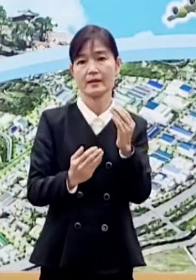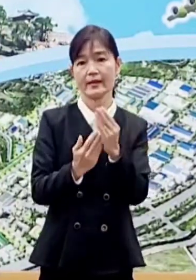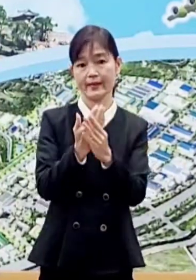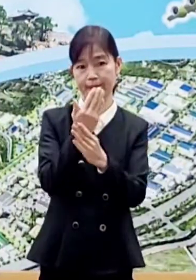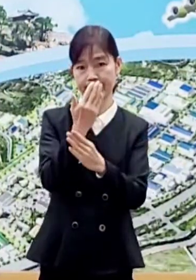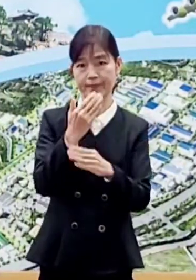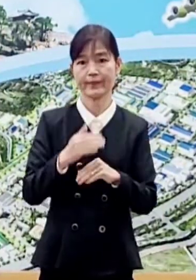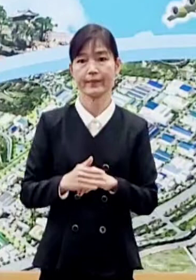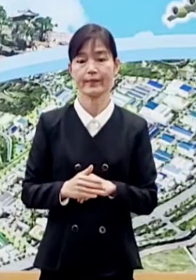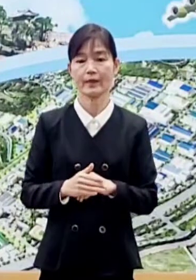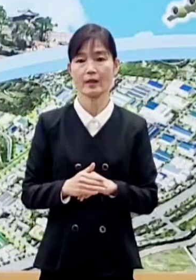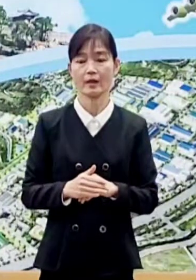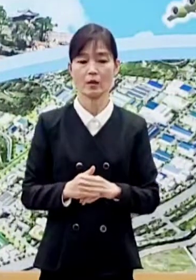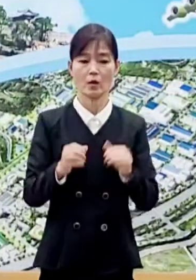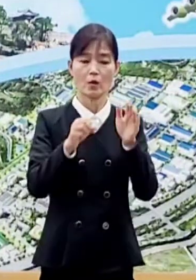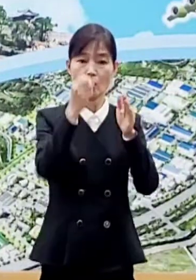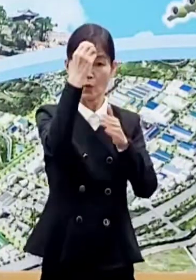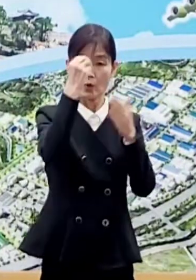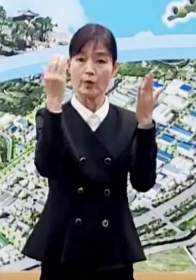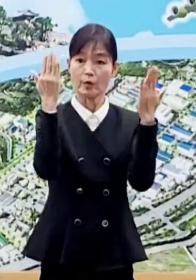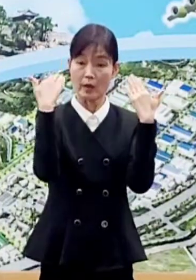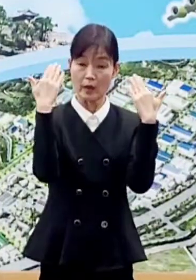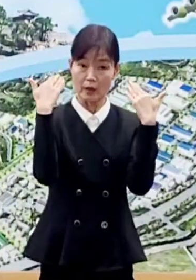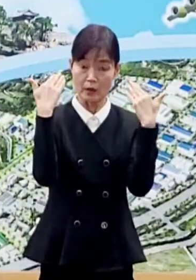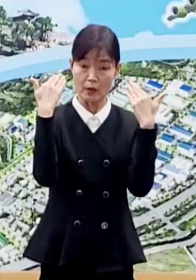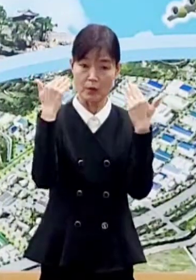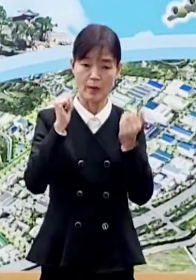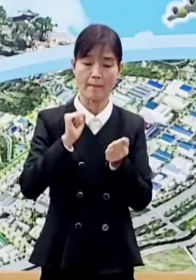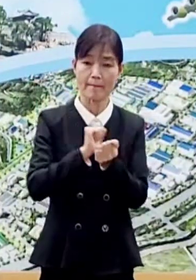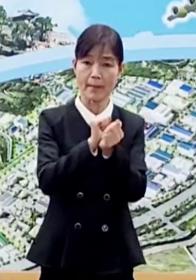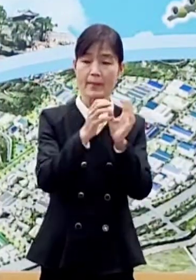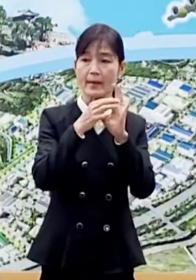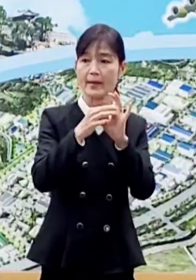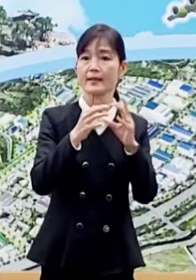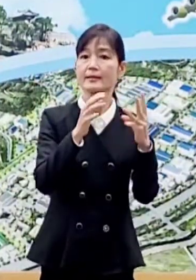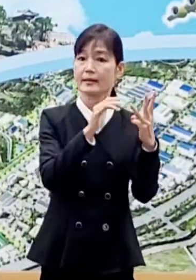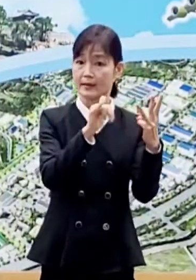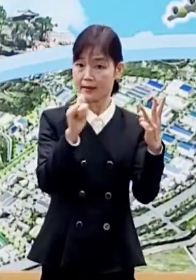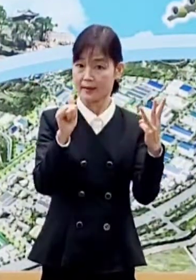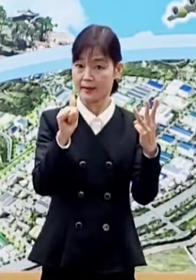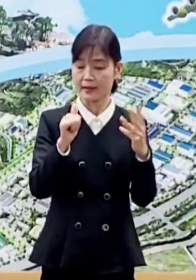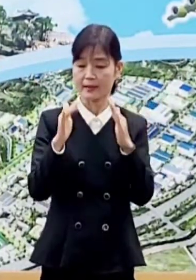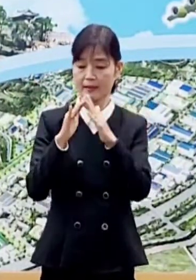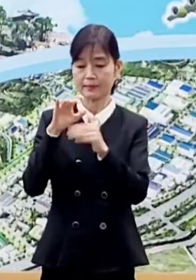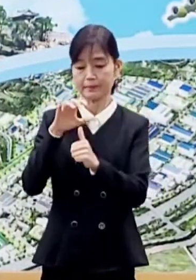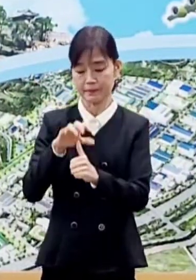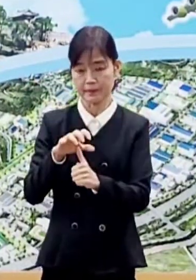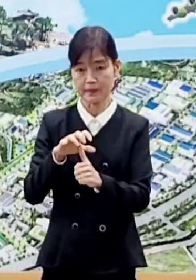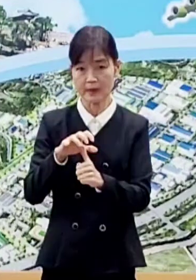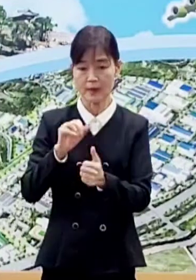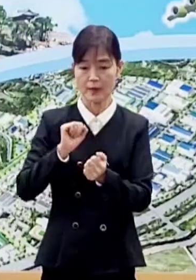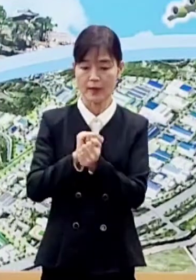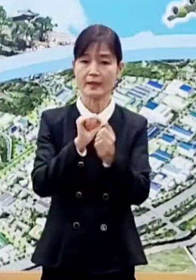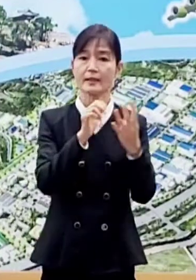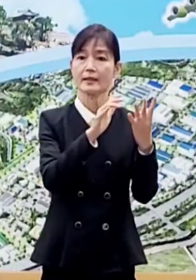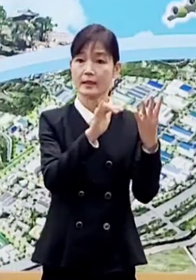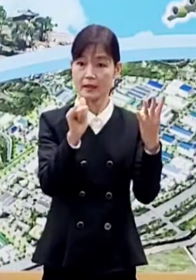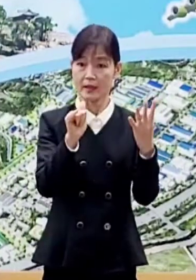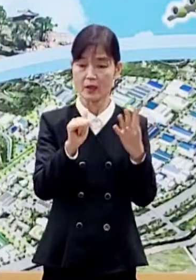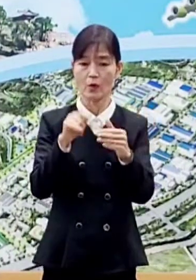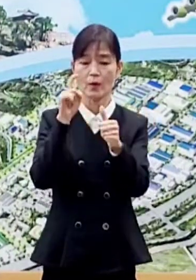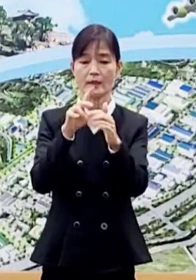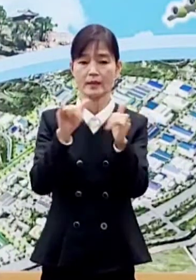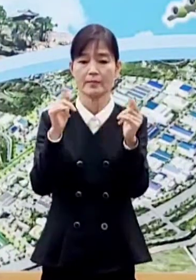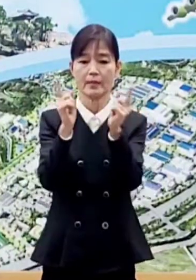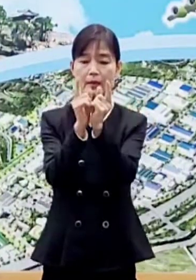발생하였습니다. 관내 고등학교 집단 감염 관련 3명, 자가격리자 4명,